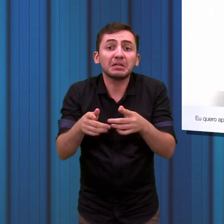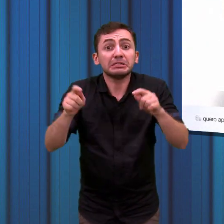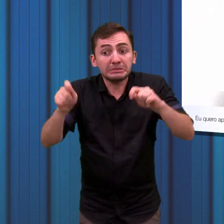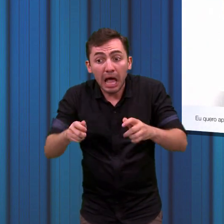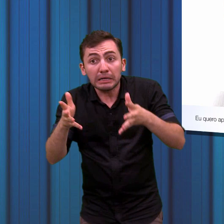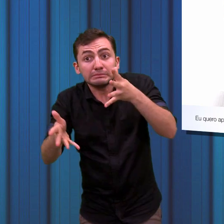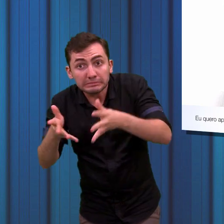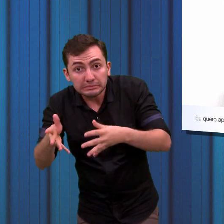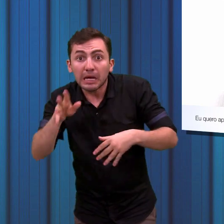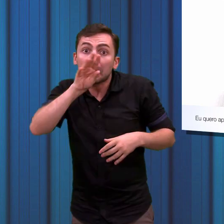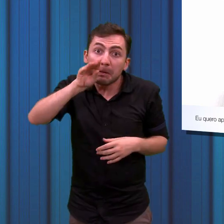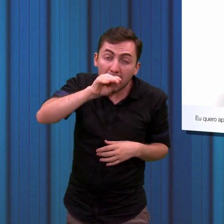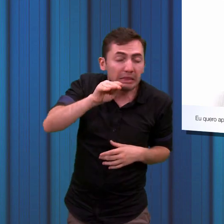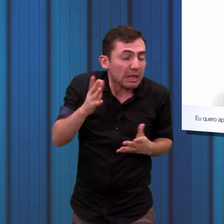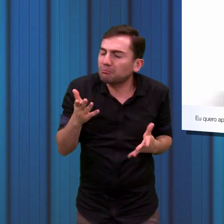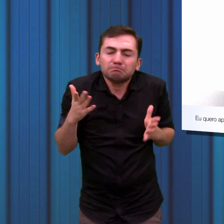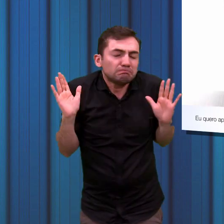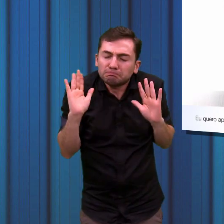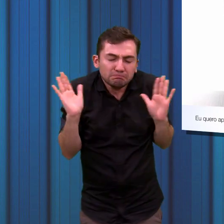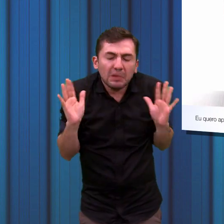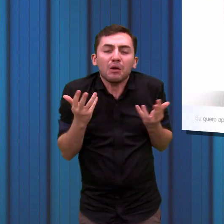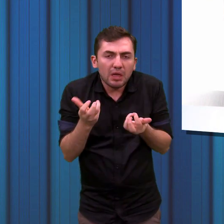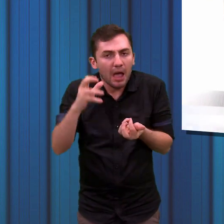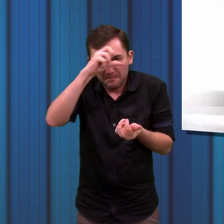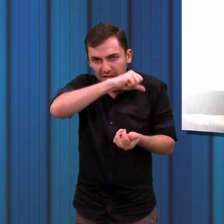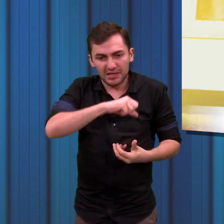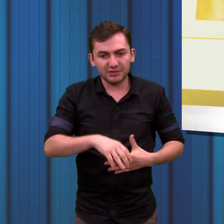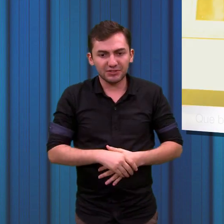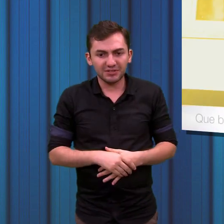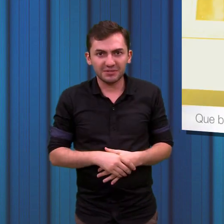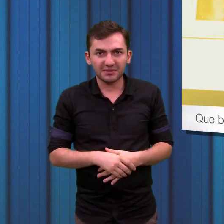Libras, independente se vai falar ou não, se vai ouvir ou não.